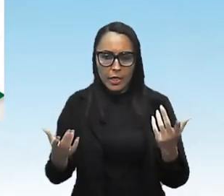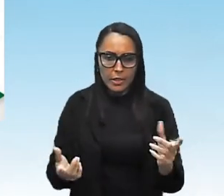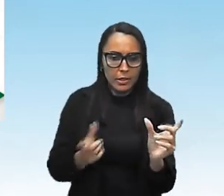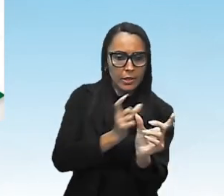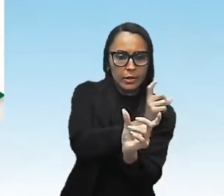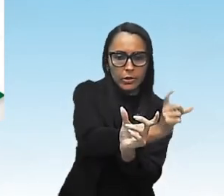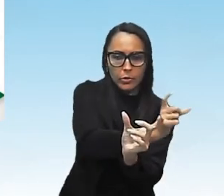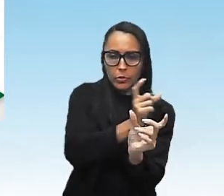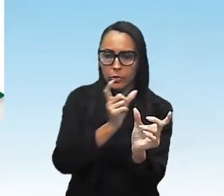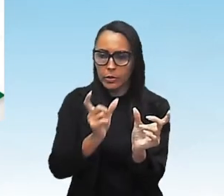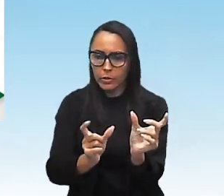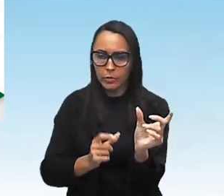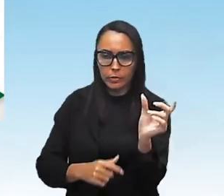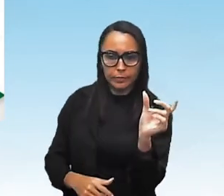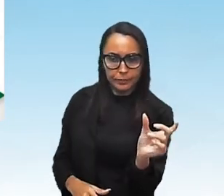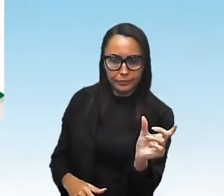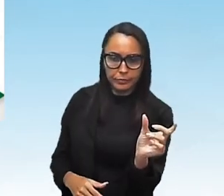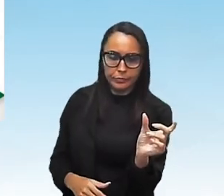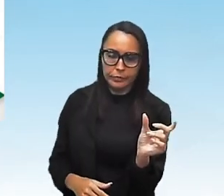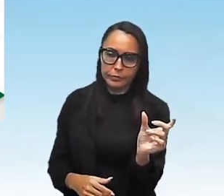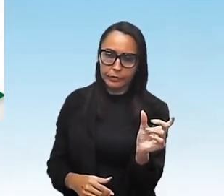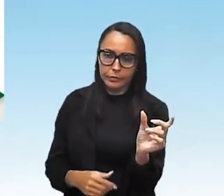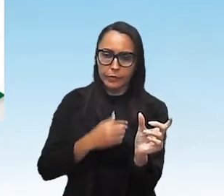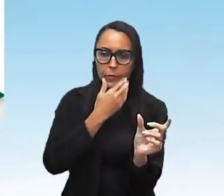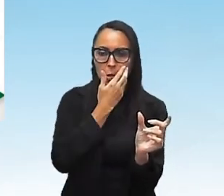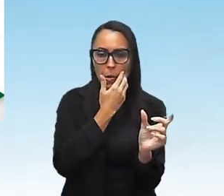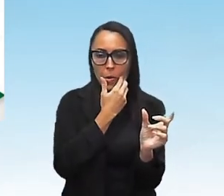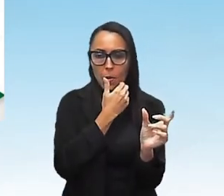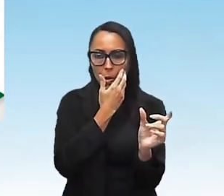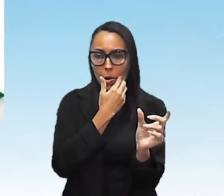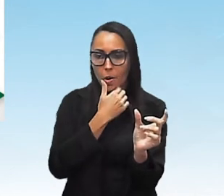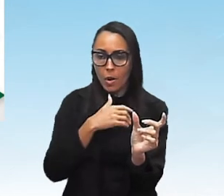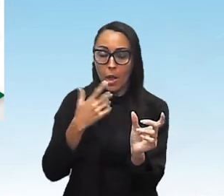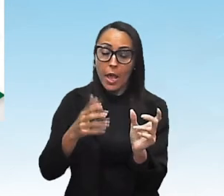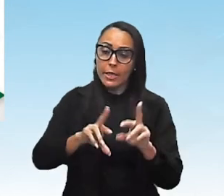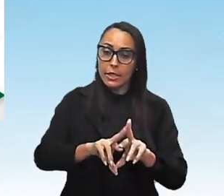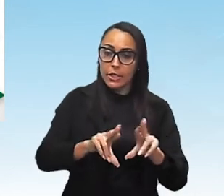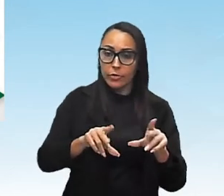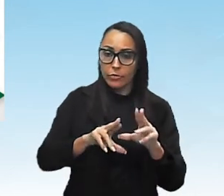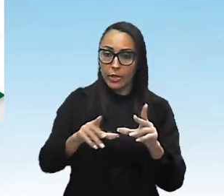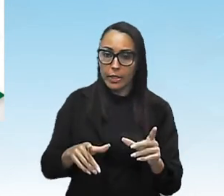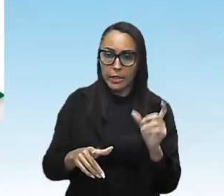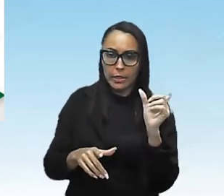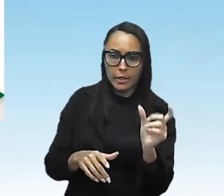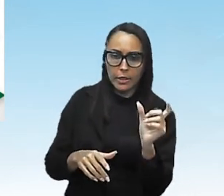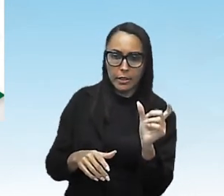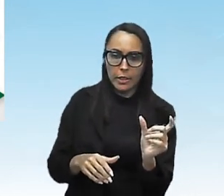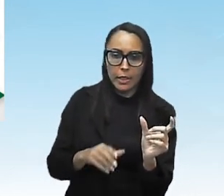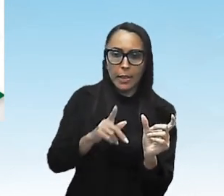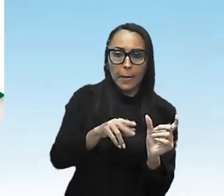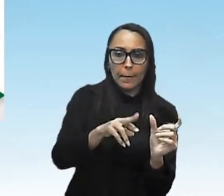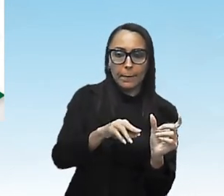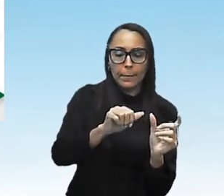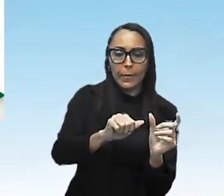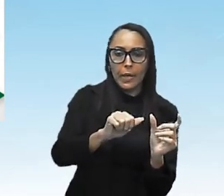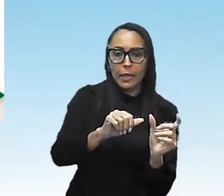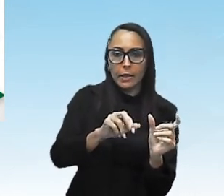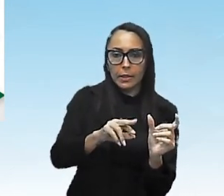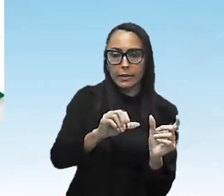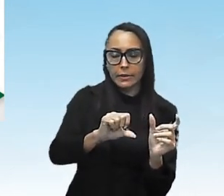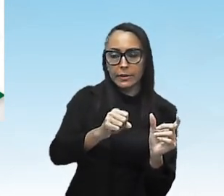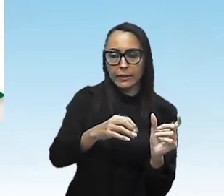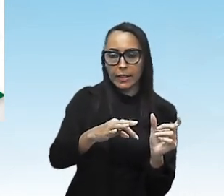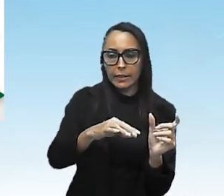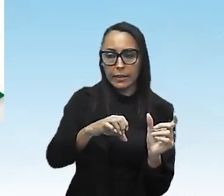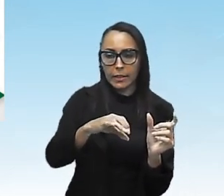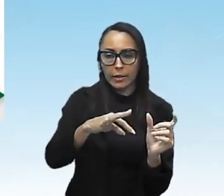Na prefixal e sufixal, diferente da parasintética, nesse caso na tela, se você tirar um dos afixos,